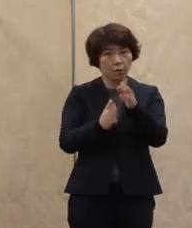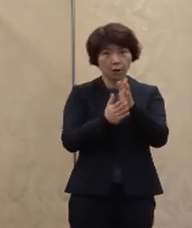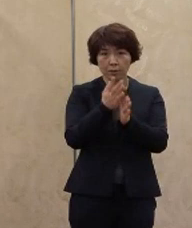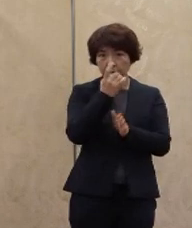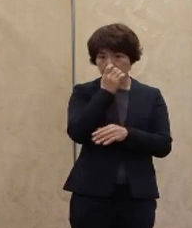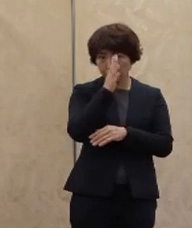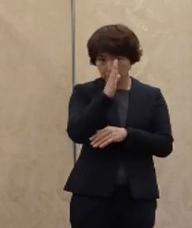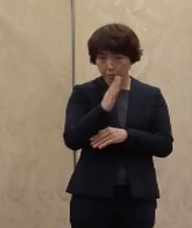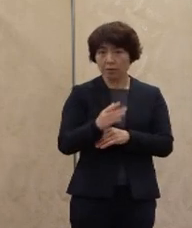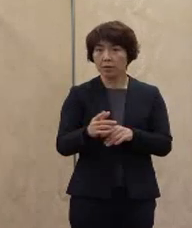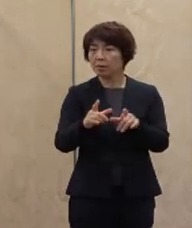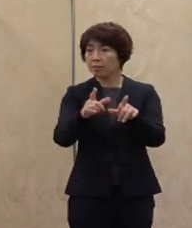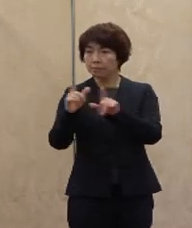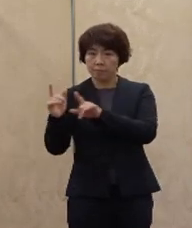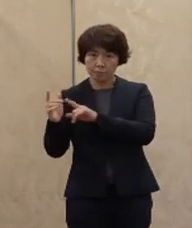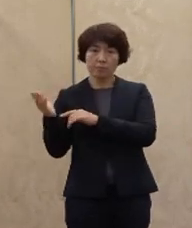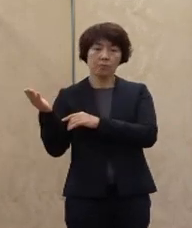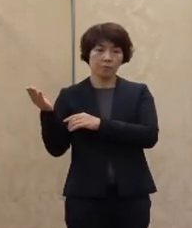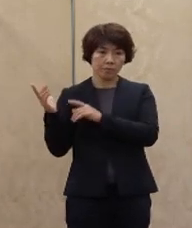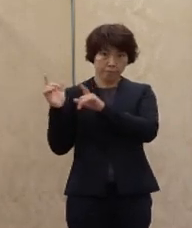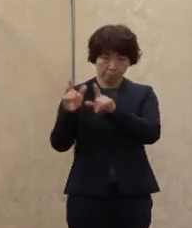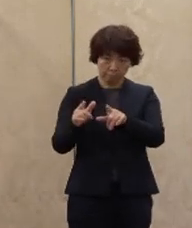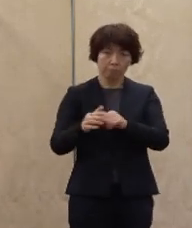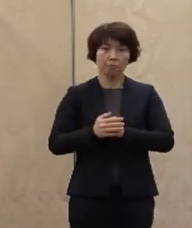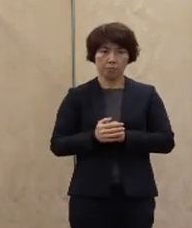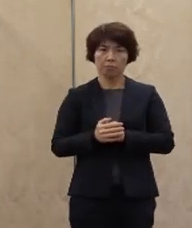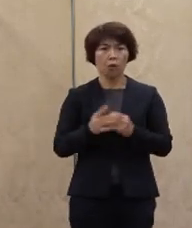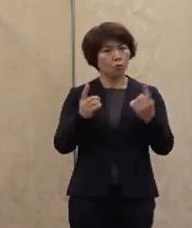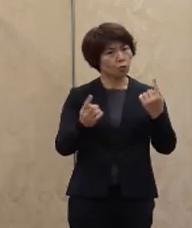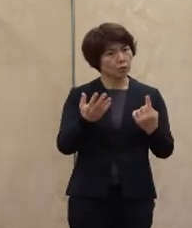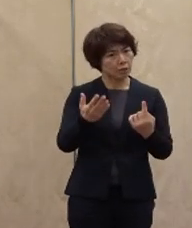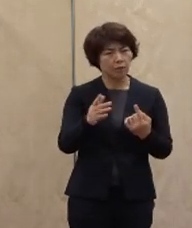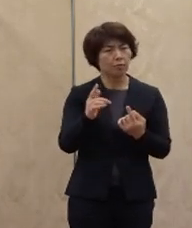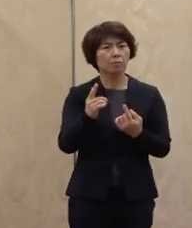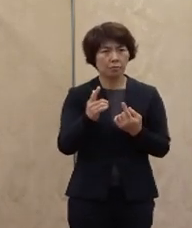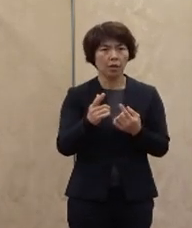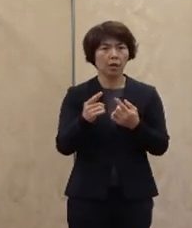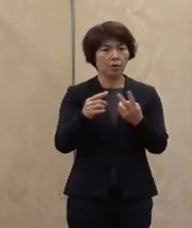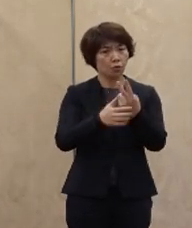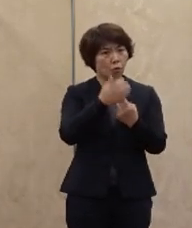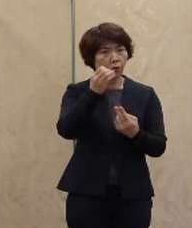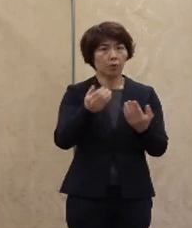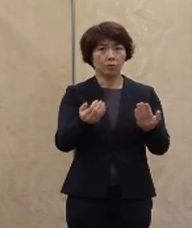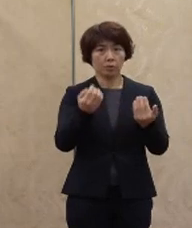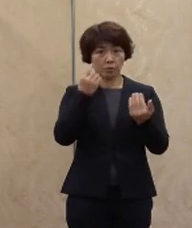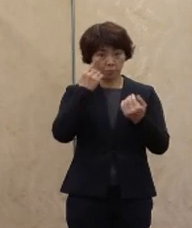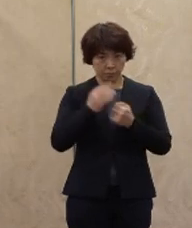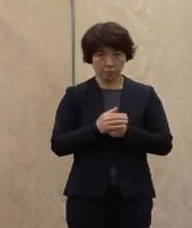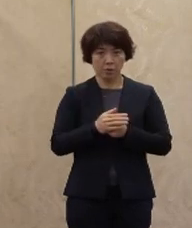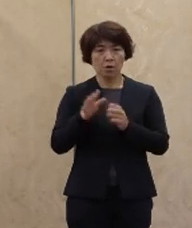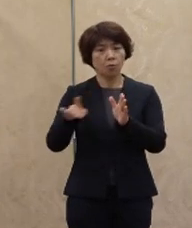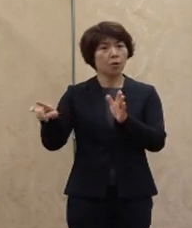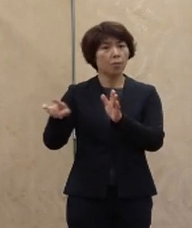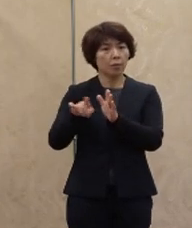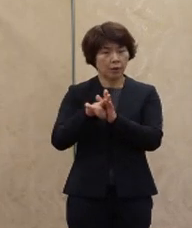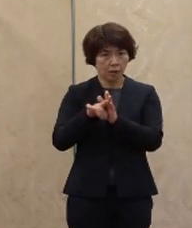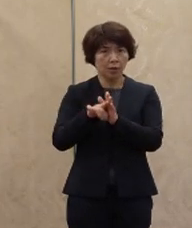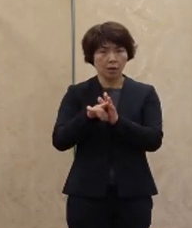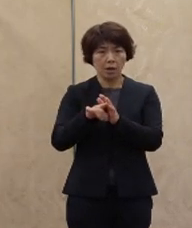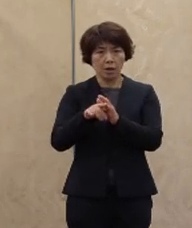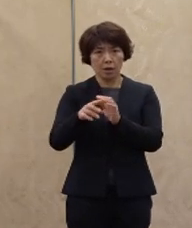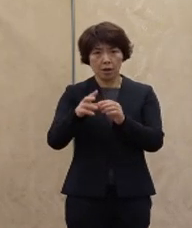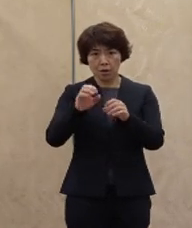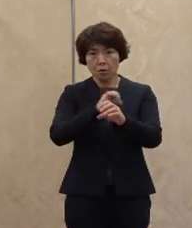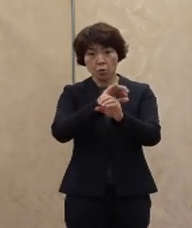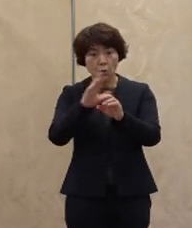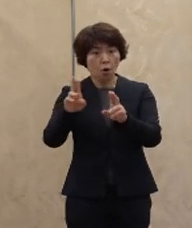どっちかっていうことではなくて、どっちもやっていかなきゃいけない状況だと思うんですよ。でこれまではやっぱり先行して、僕はコロナ専門病